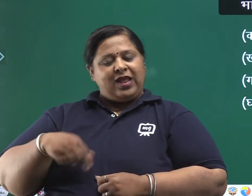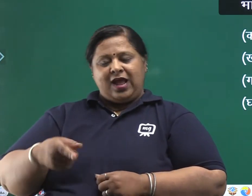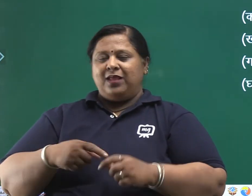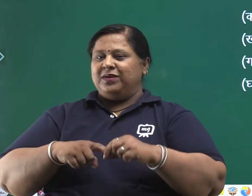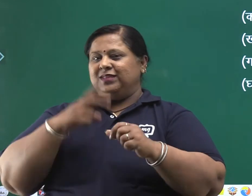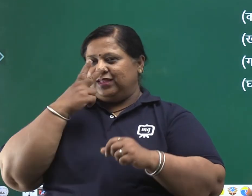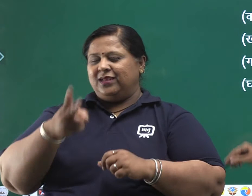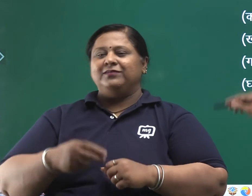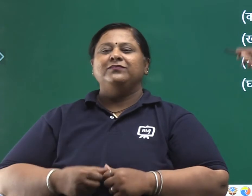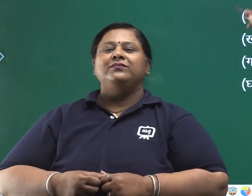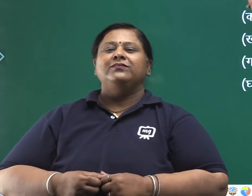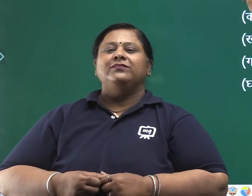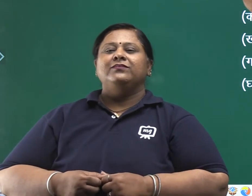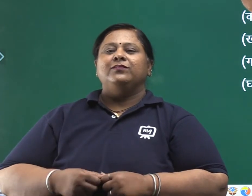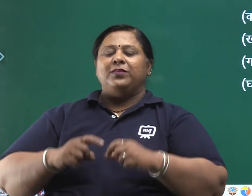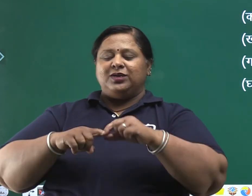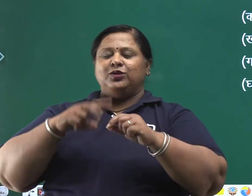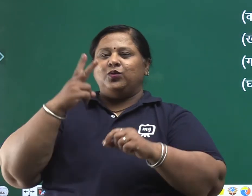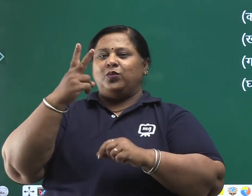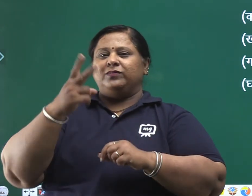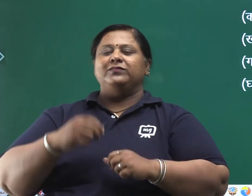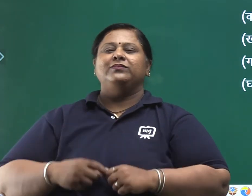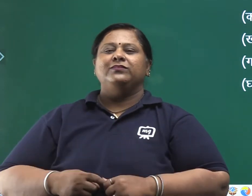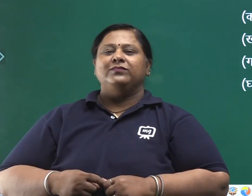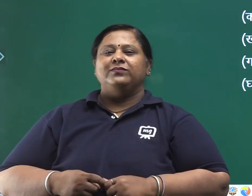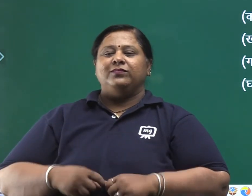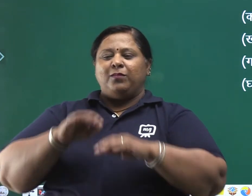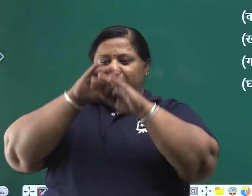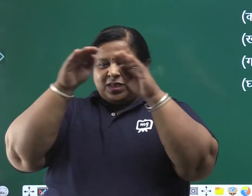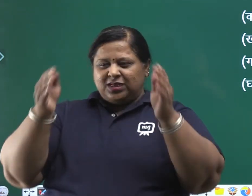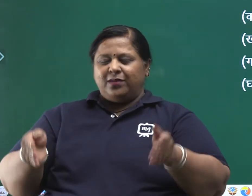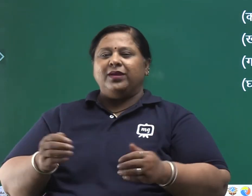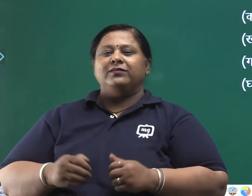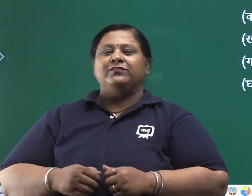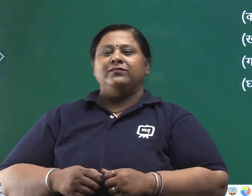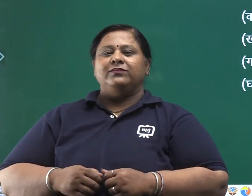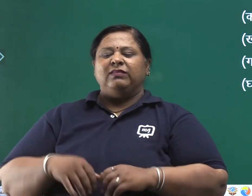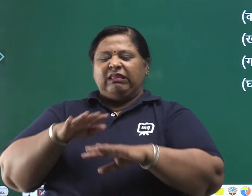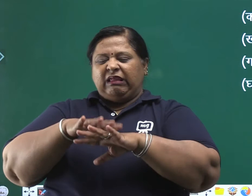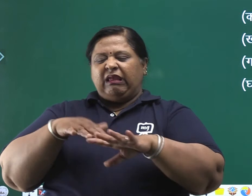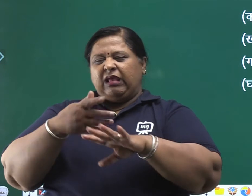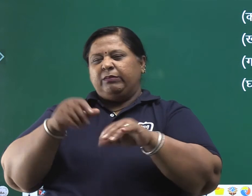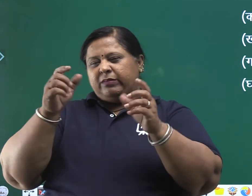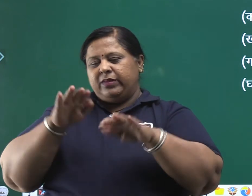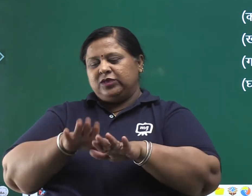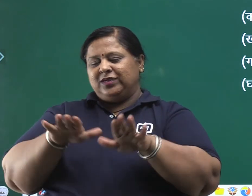प्रश्न देखते हैं। प्रश्न 2। पिंजरे में कैद